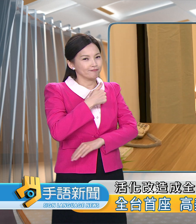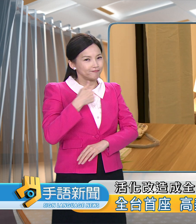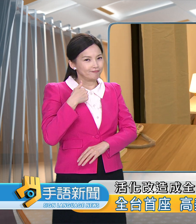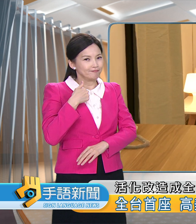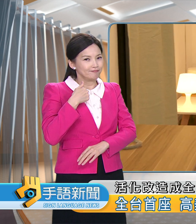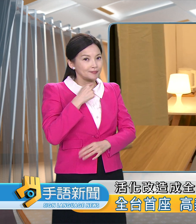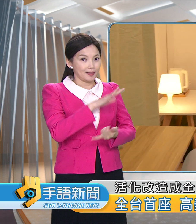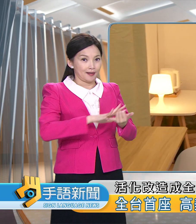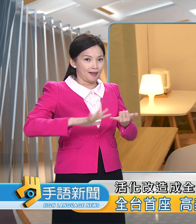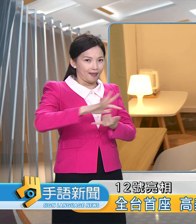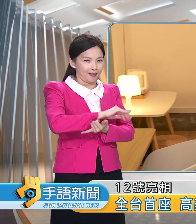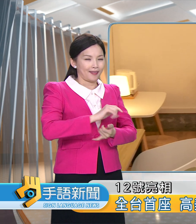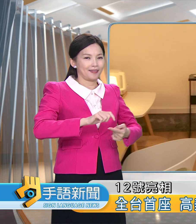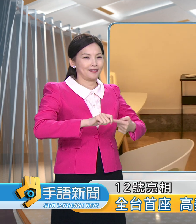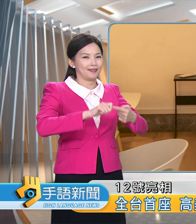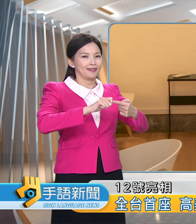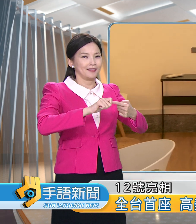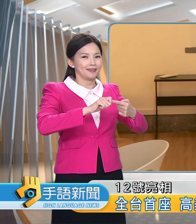塔，12号亮相。